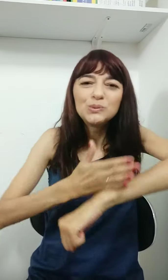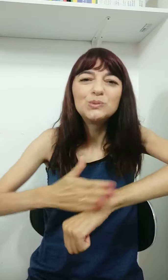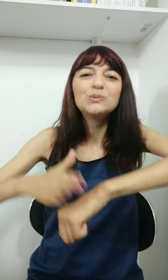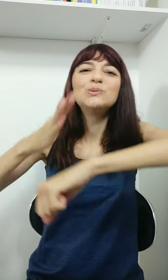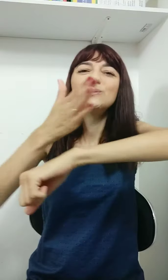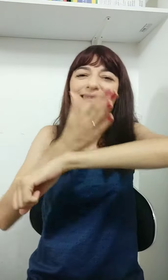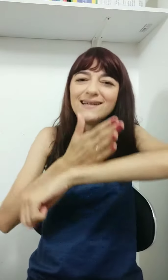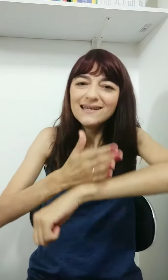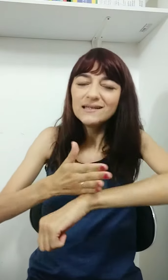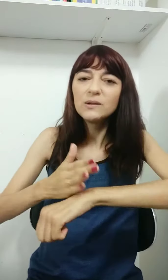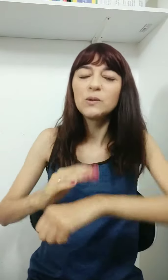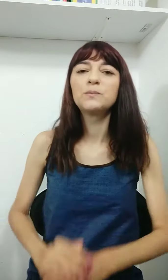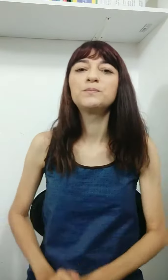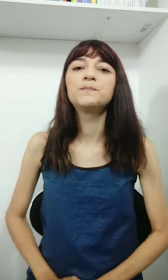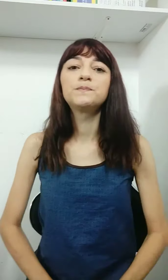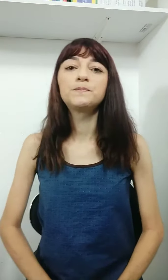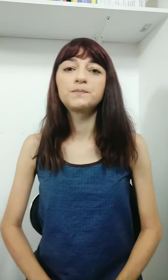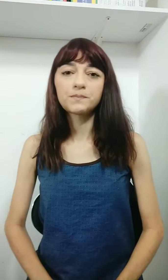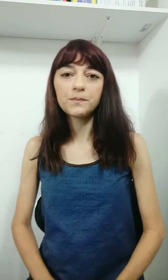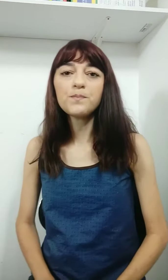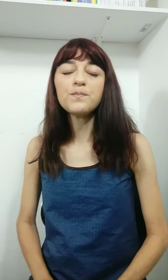se acostumando com esses detalhes, tá bom?